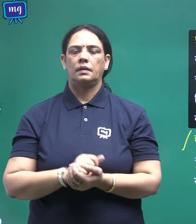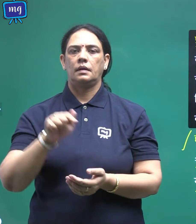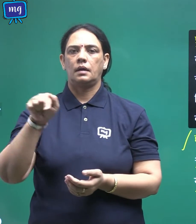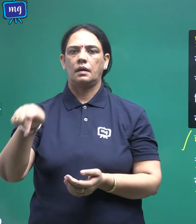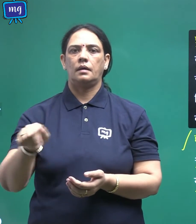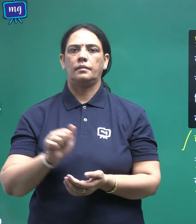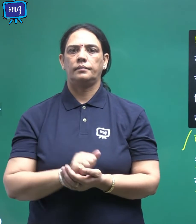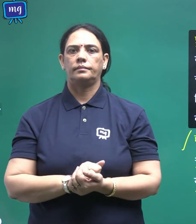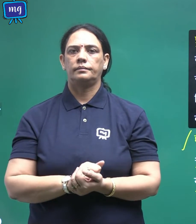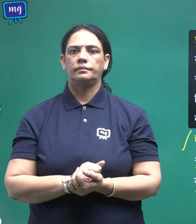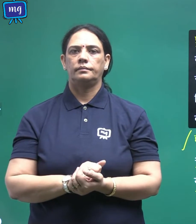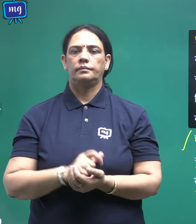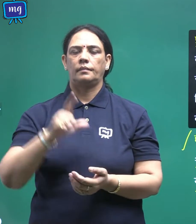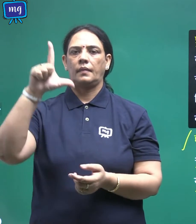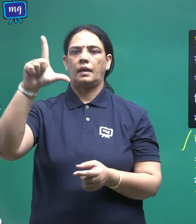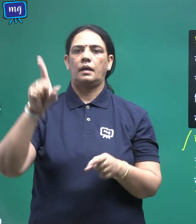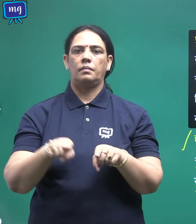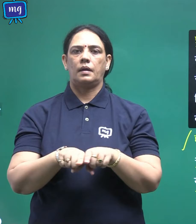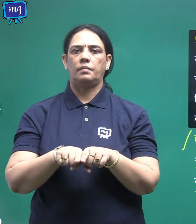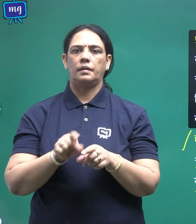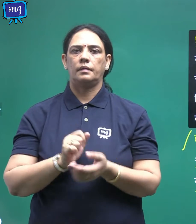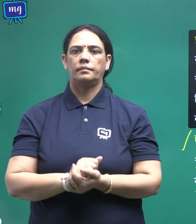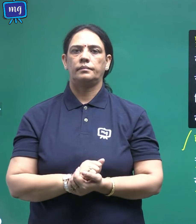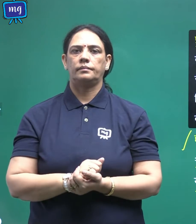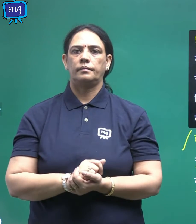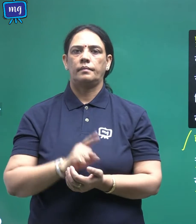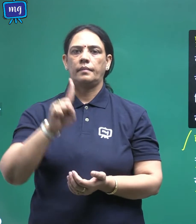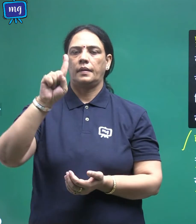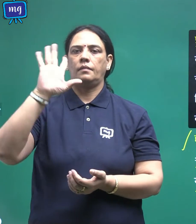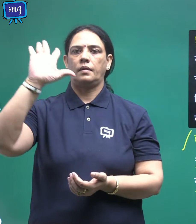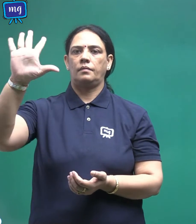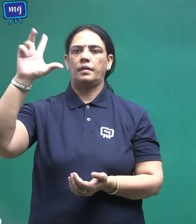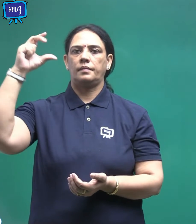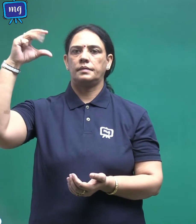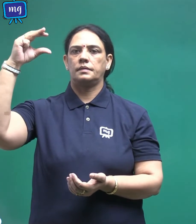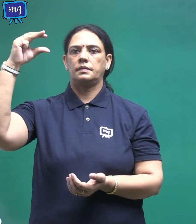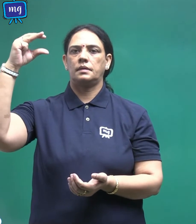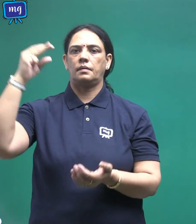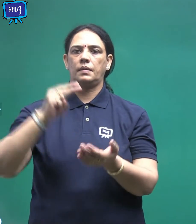यहाँ L बराबर 15 सेमी,